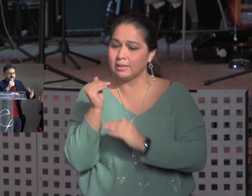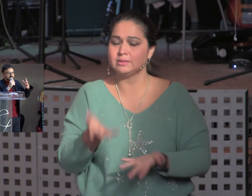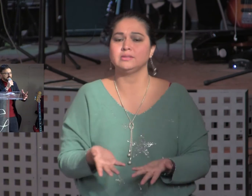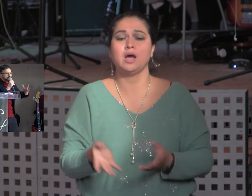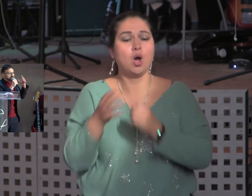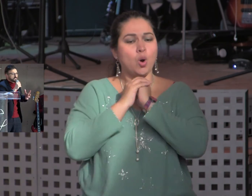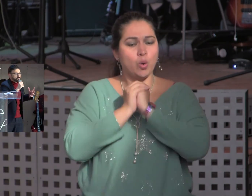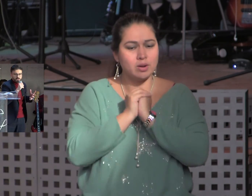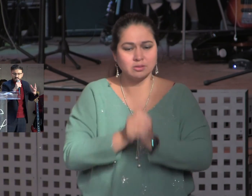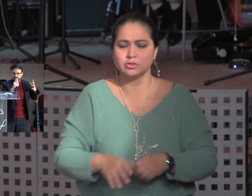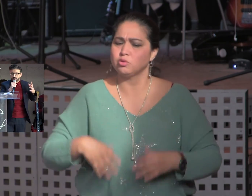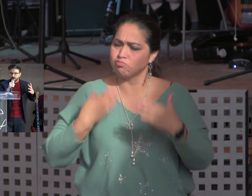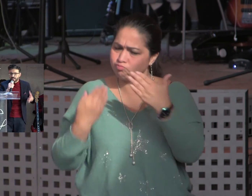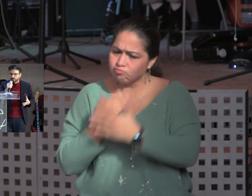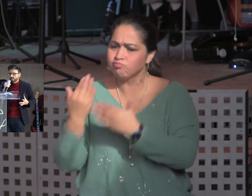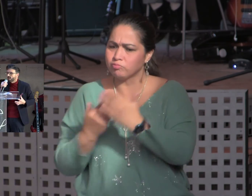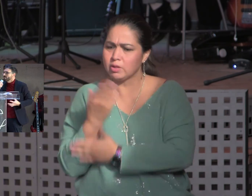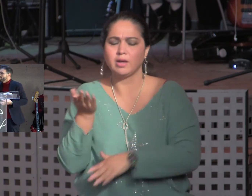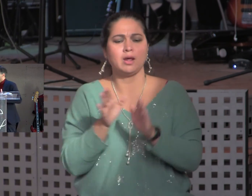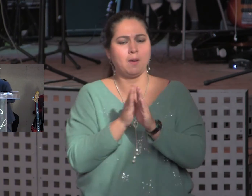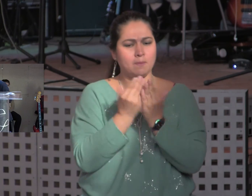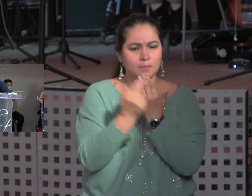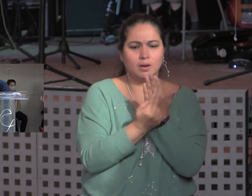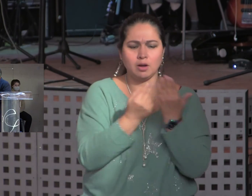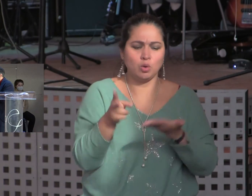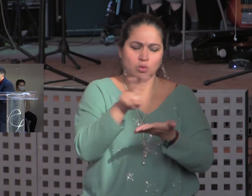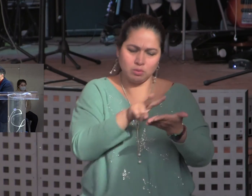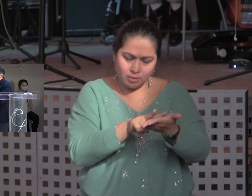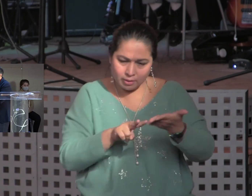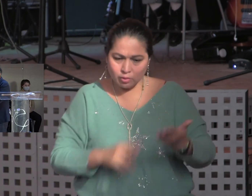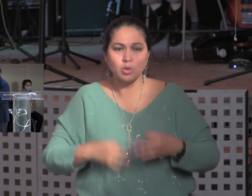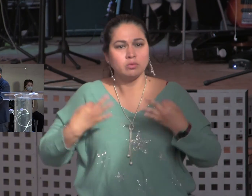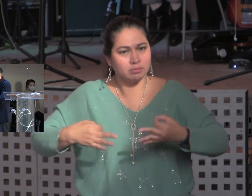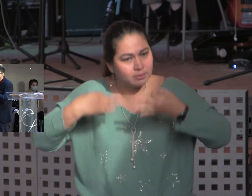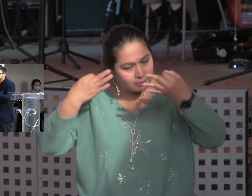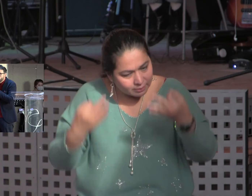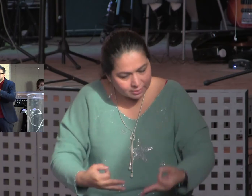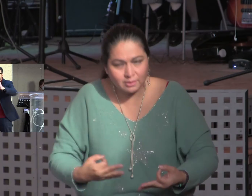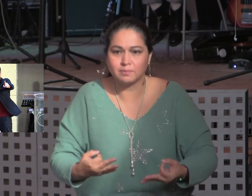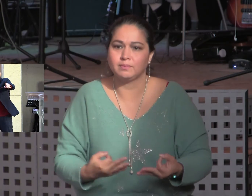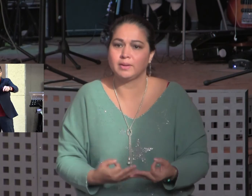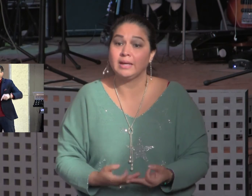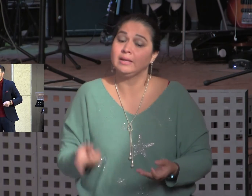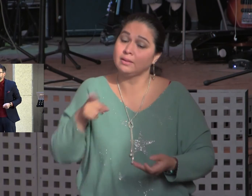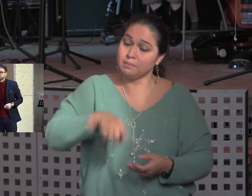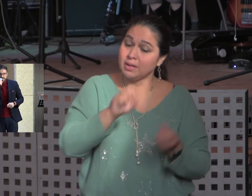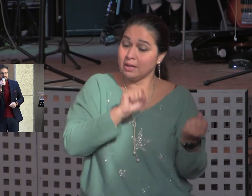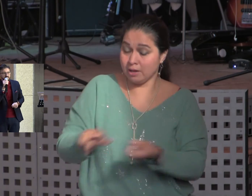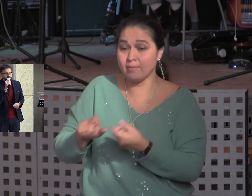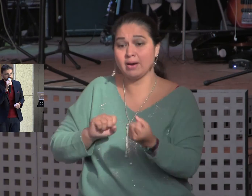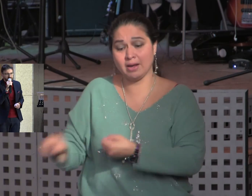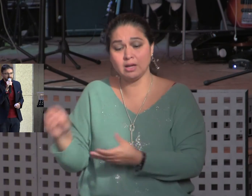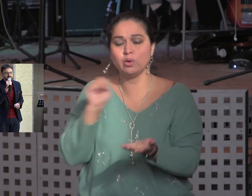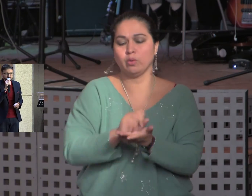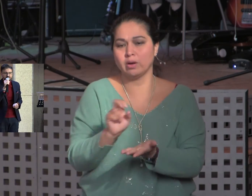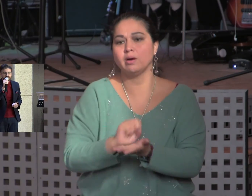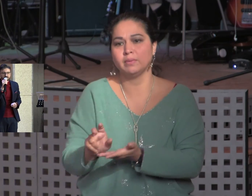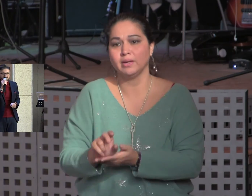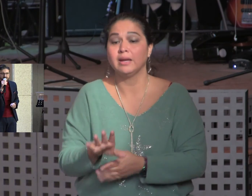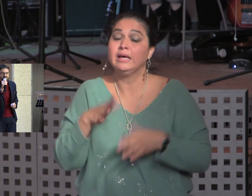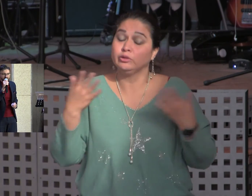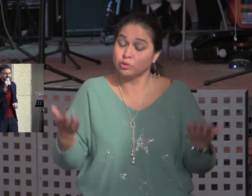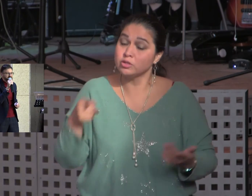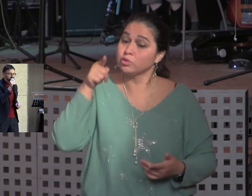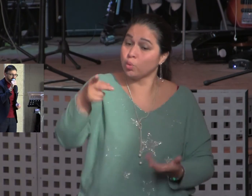diario, tener tu lectura de la palabra y caminar en el evangelio. Así tus huesos van a tener vida y vida